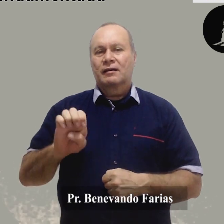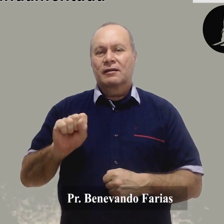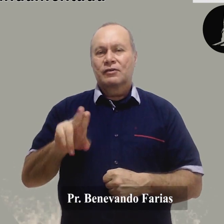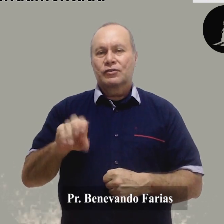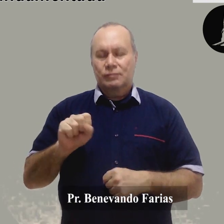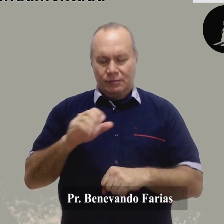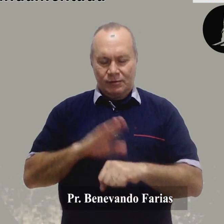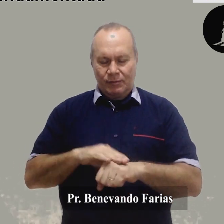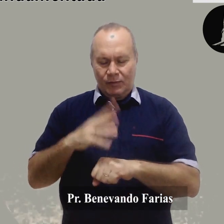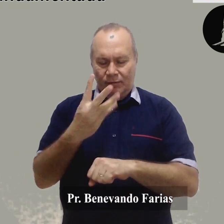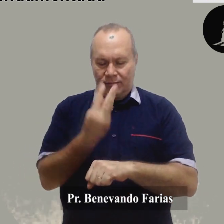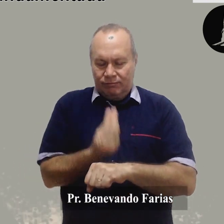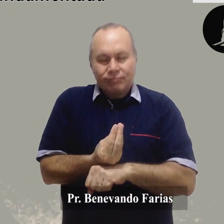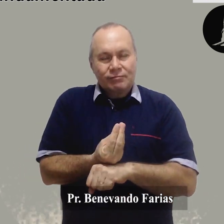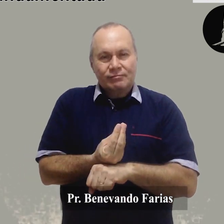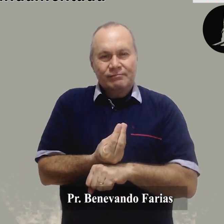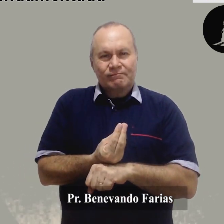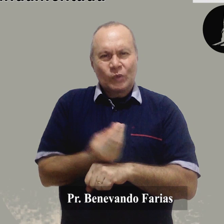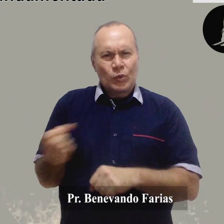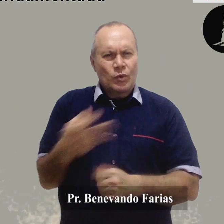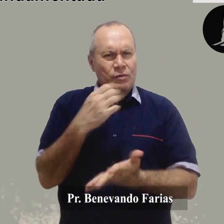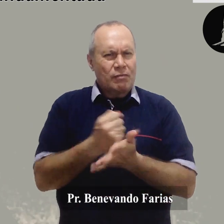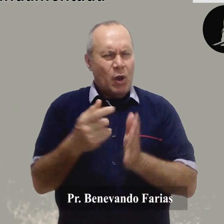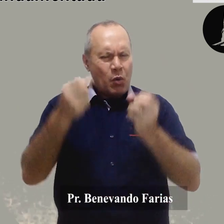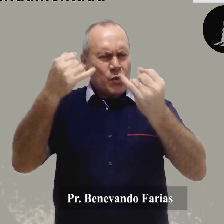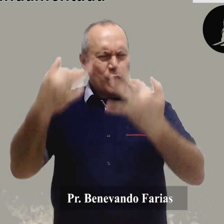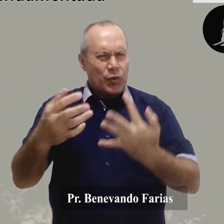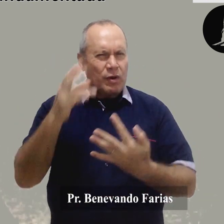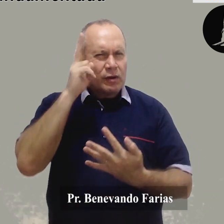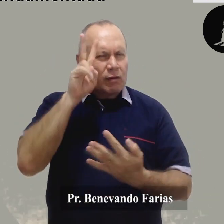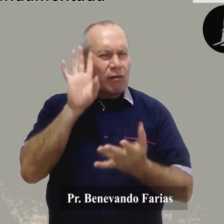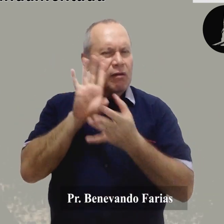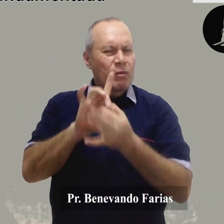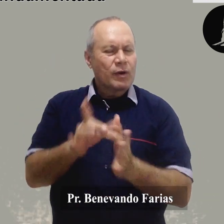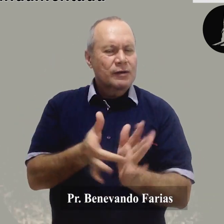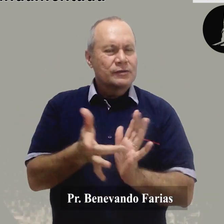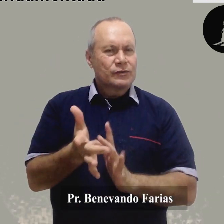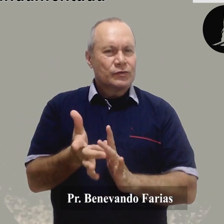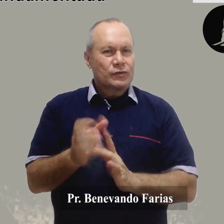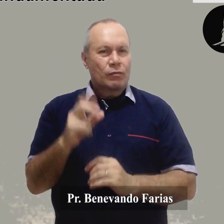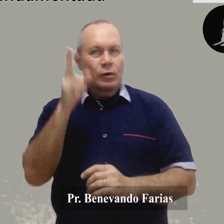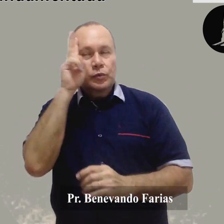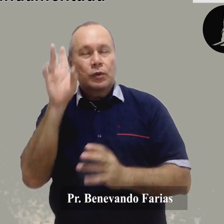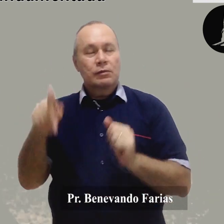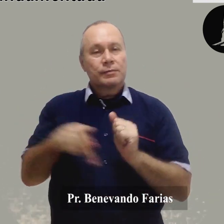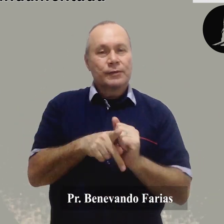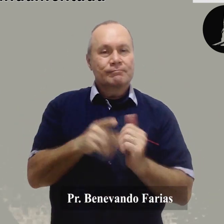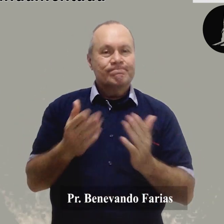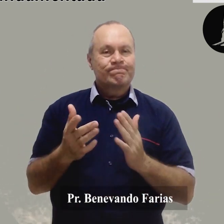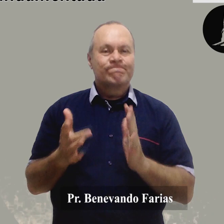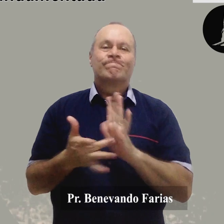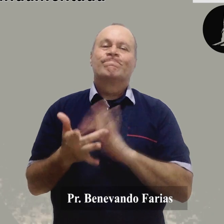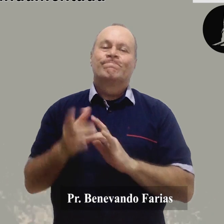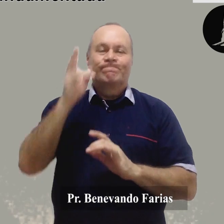Nós, da mesma forma, precisamos edificar as nossas vidas sobre Jesus, sobre este fundamento, sobre esta